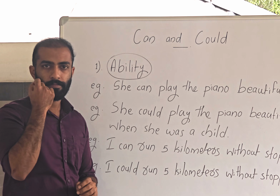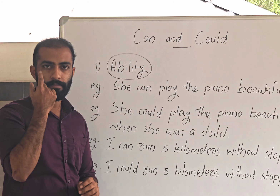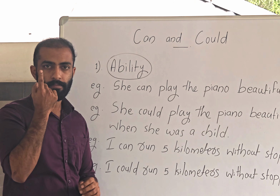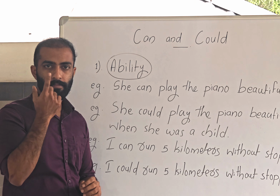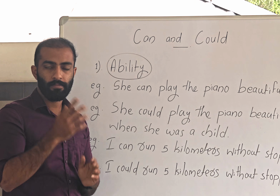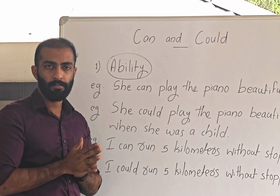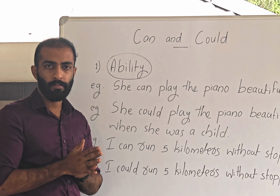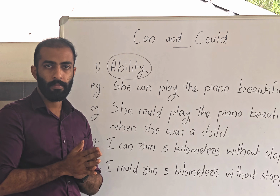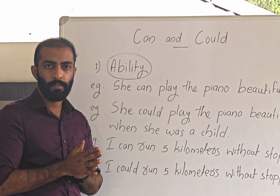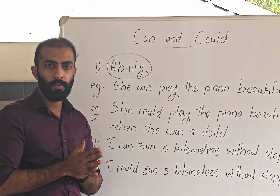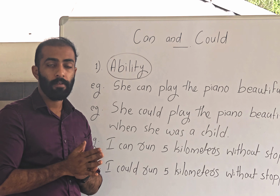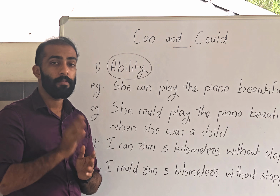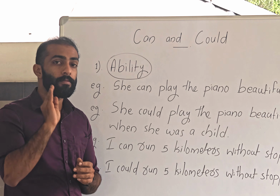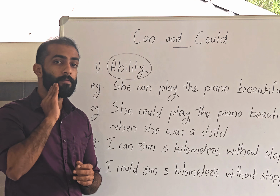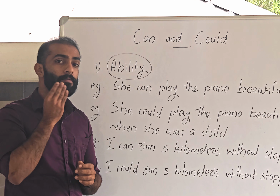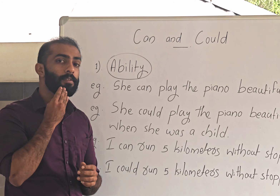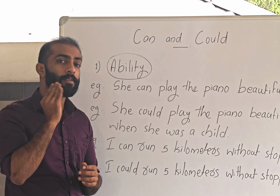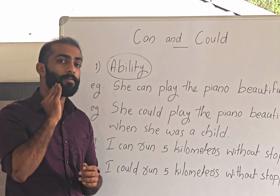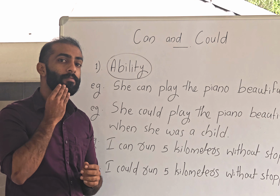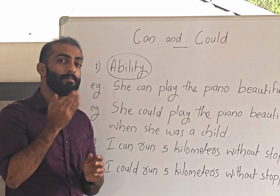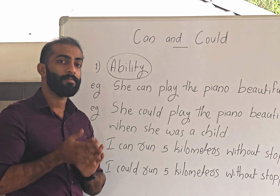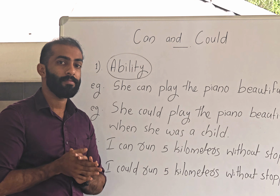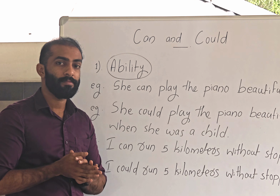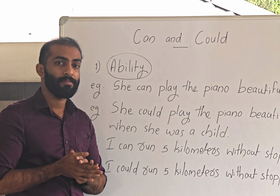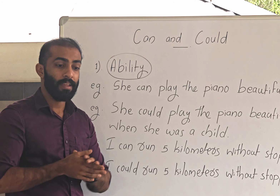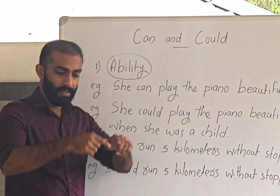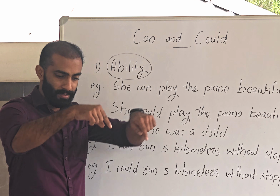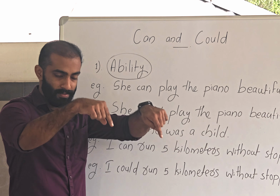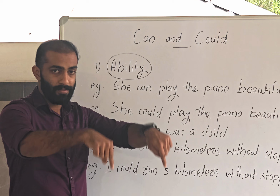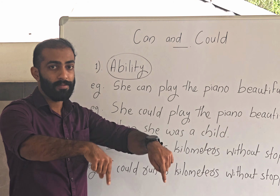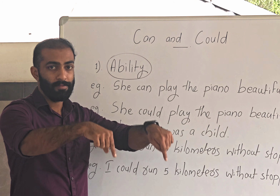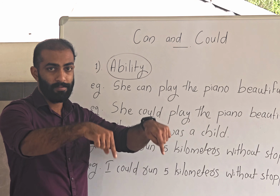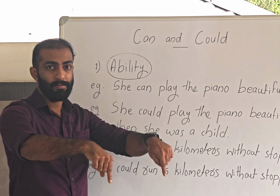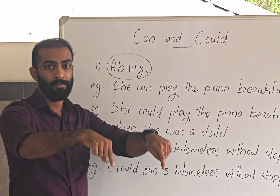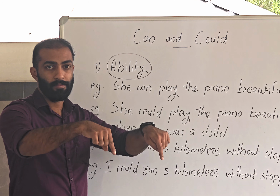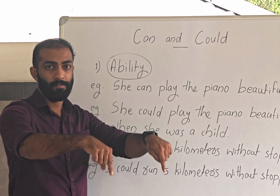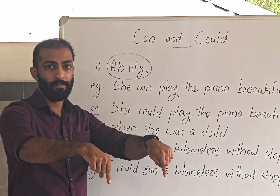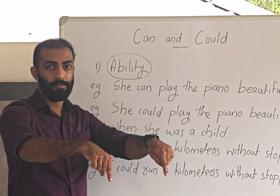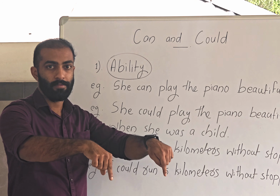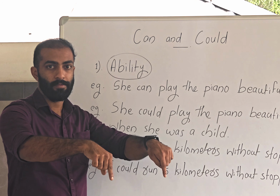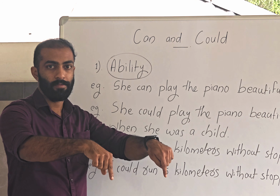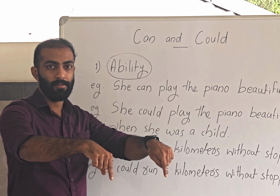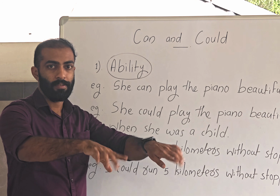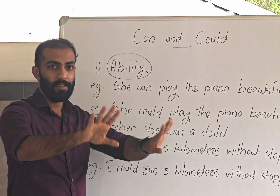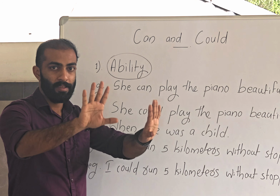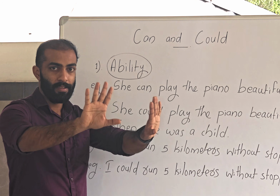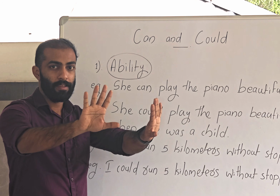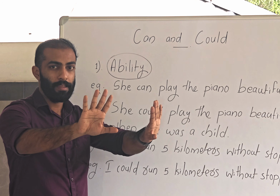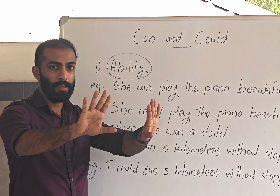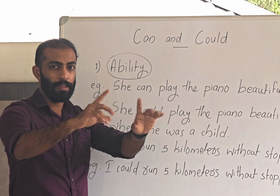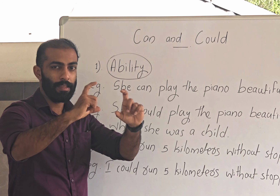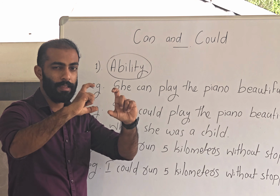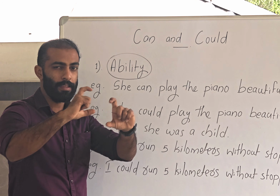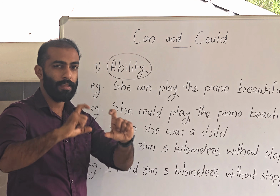ഇവിടെ ആ കുട്ടിയുടെ എപ്പോഴുള്ള കഴിവിനെയാണ് അത് ഉദ്ദേശിക്കുന്നത്. ഇപ്പോൾ പ്രസൻറ്റിൽ ആ കുട്ടിക്ക് ചെയ്യാൻ